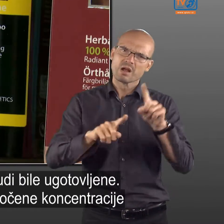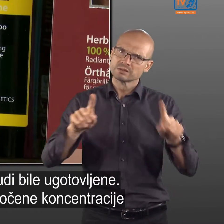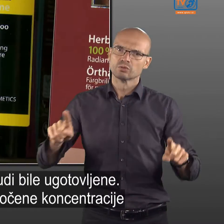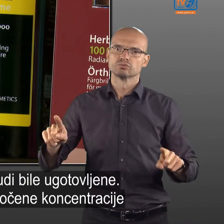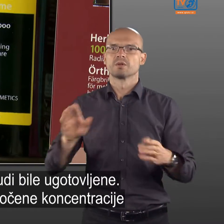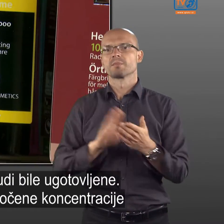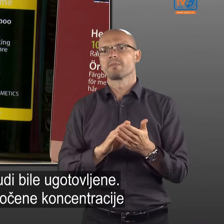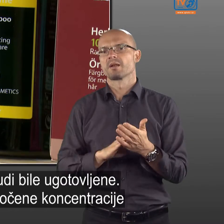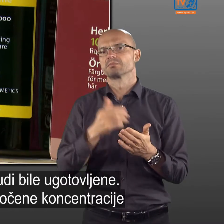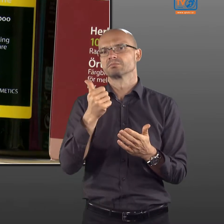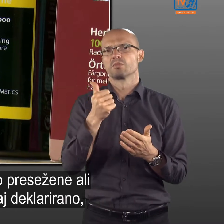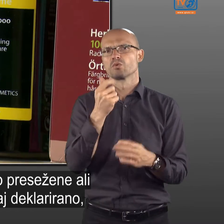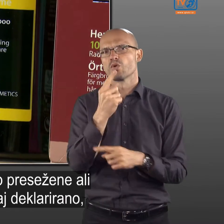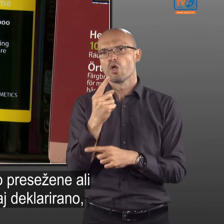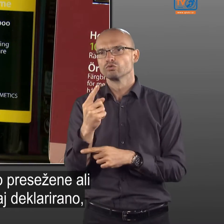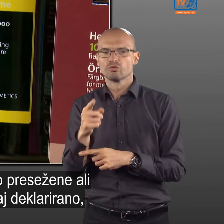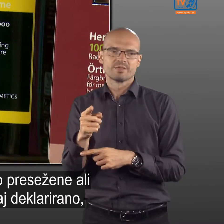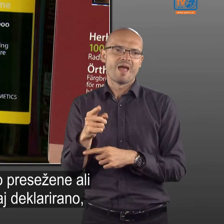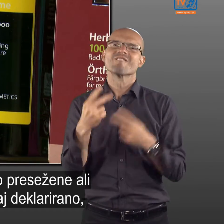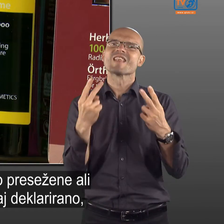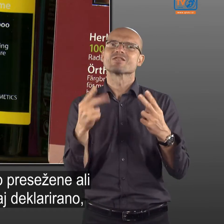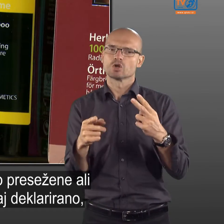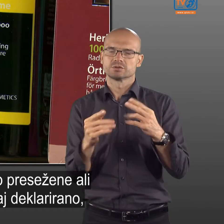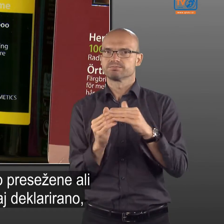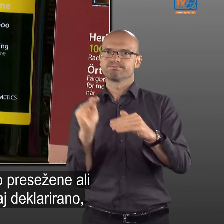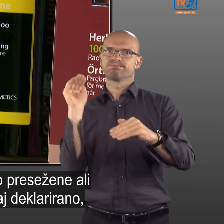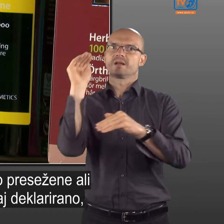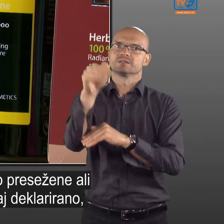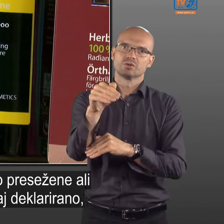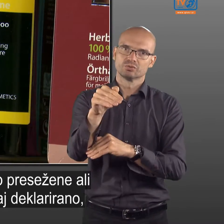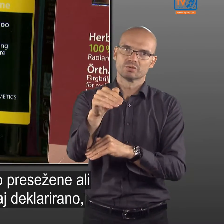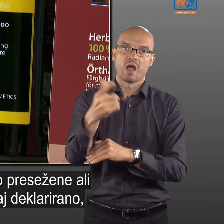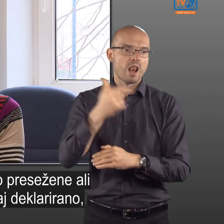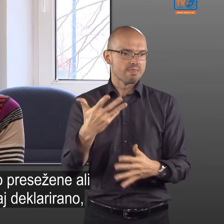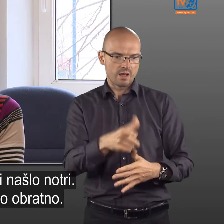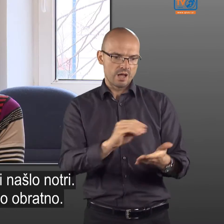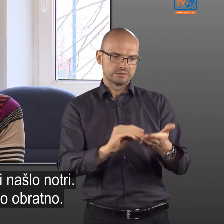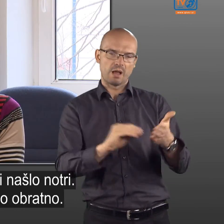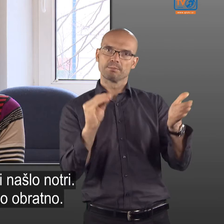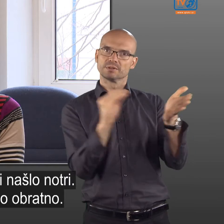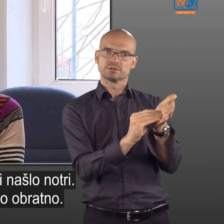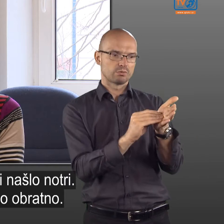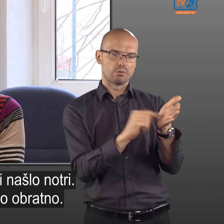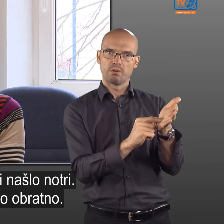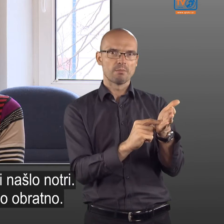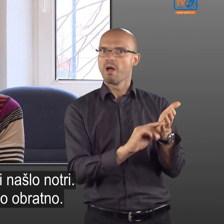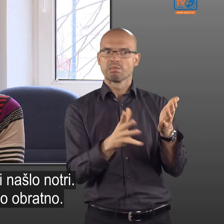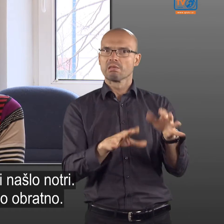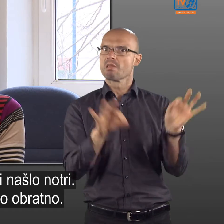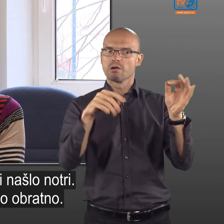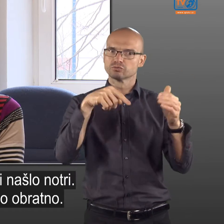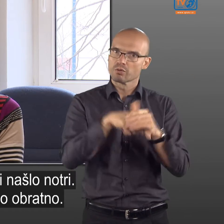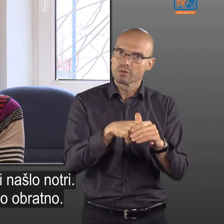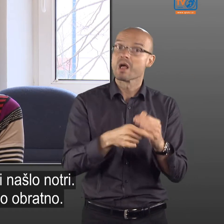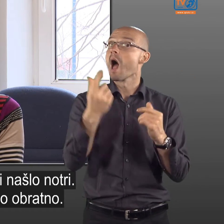recimo določene koncentracije so bile presežene nekoliko, ali pa je bilo nekaj deklarirano, pa tega se ni našlo